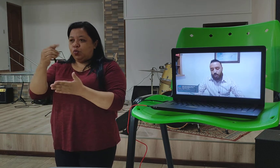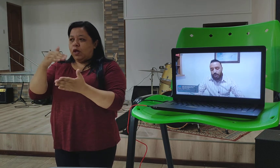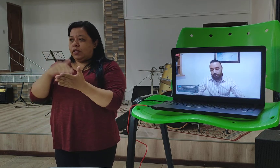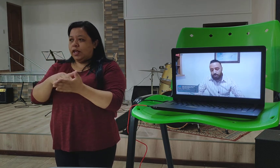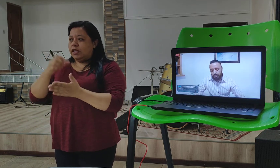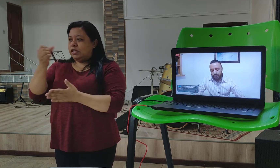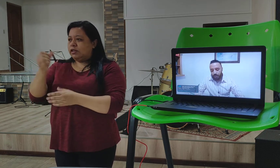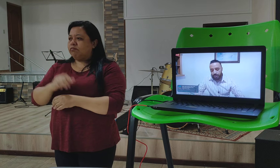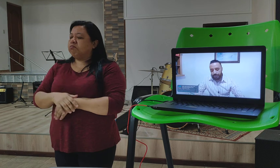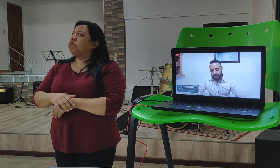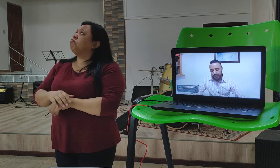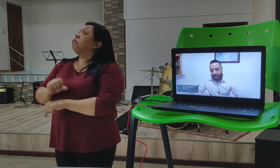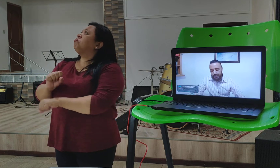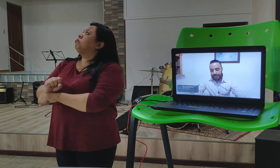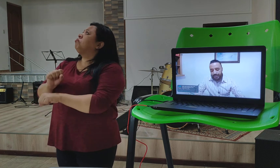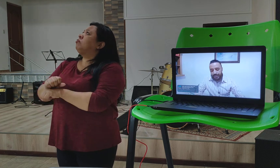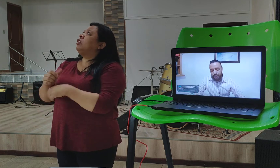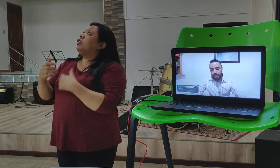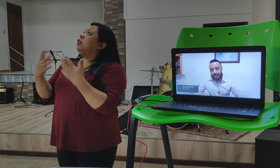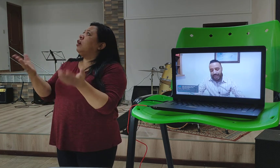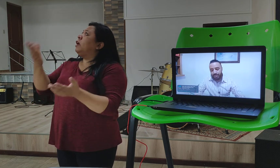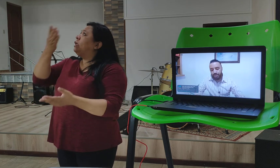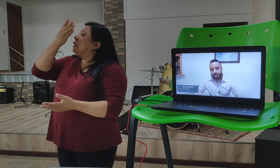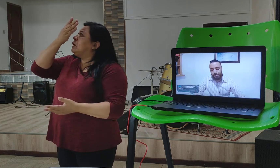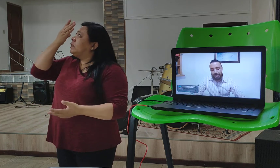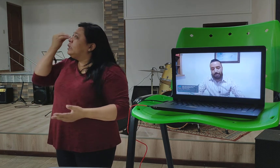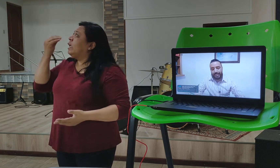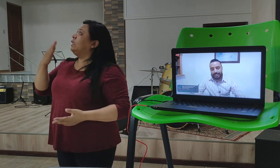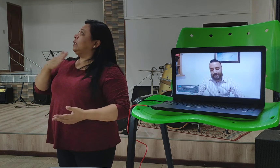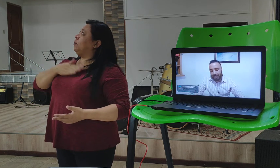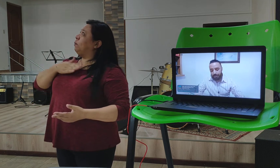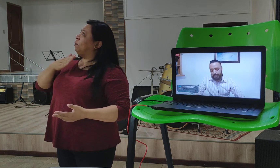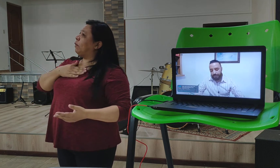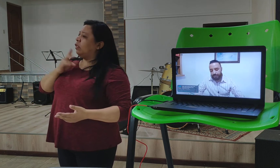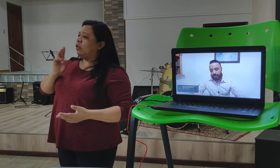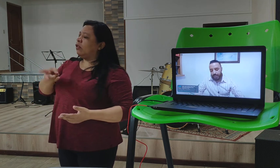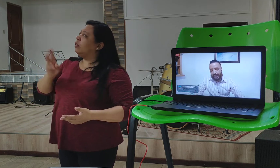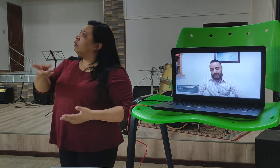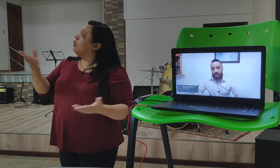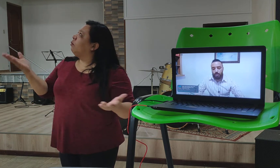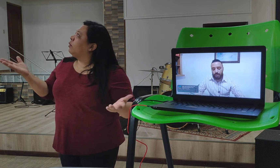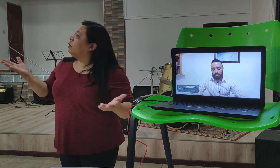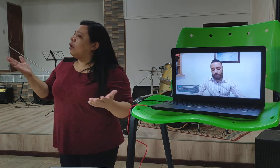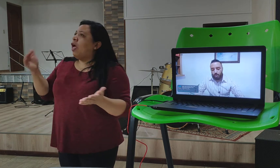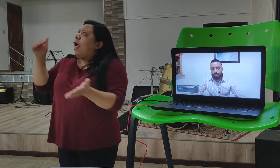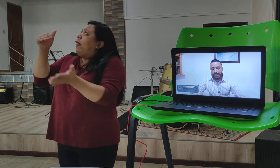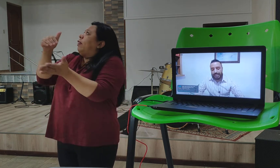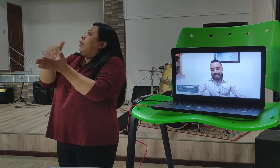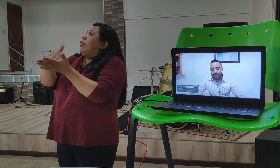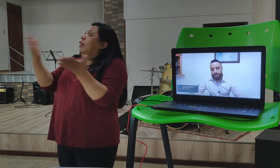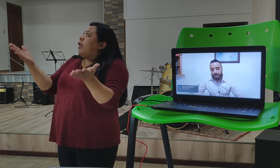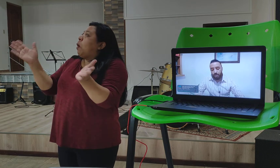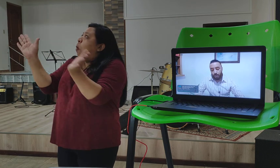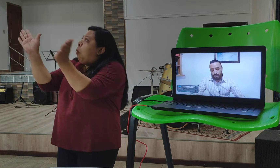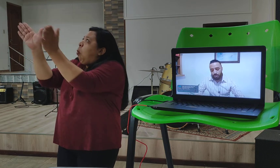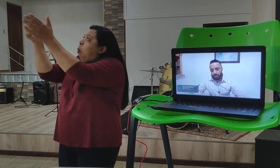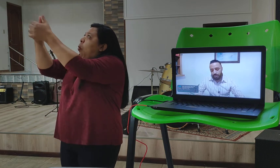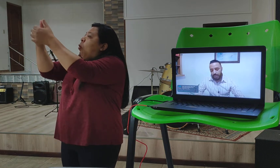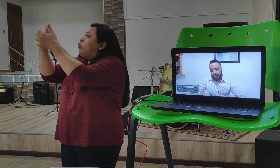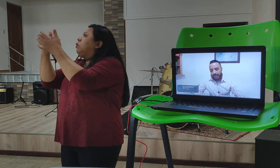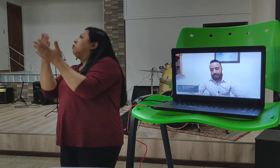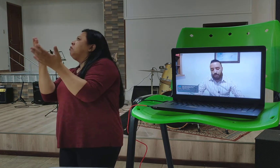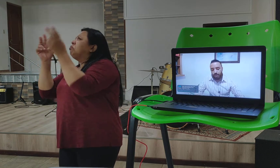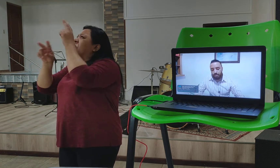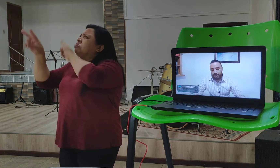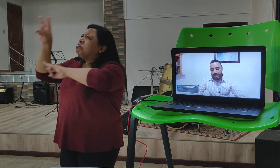Até quando, Senhor, esquecer-te-ás de mim para sempre? Até quando ocultarás de mim o